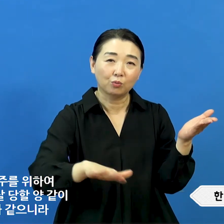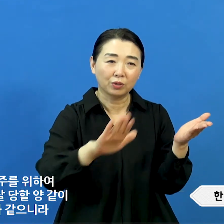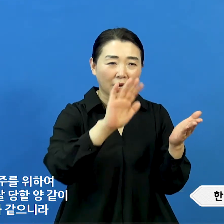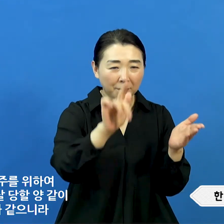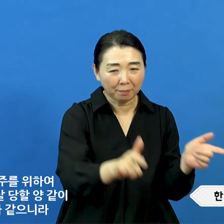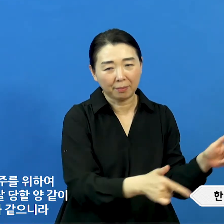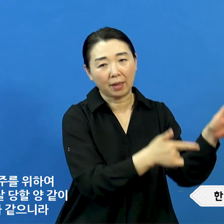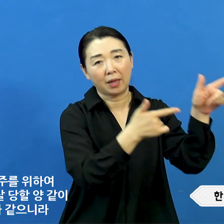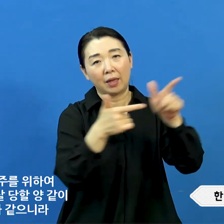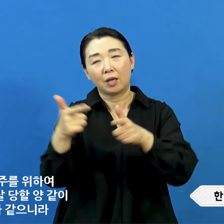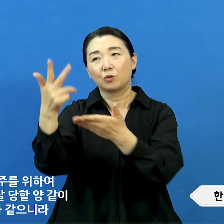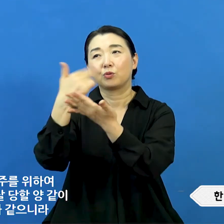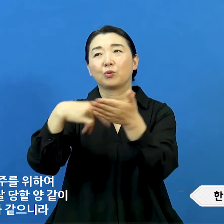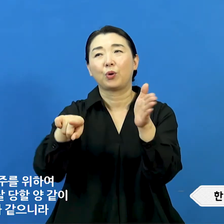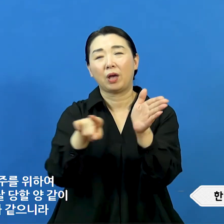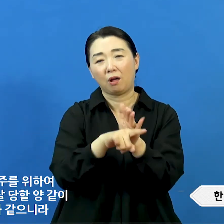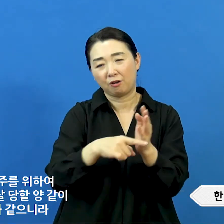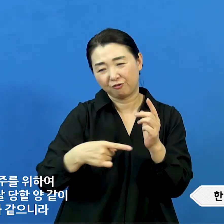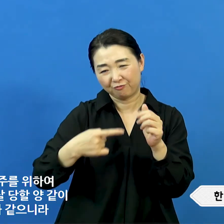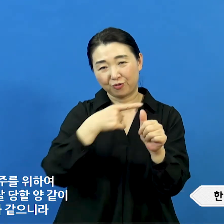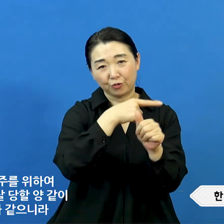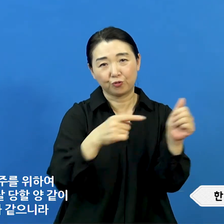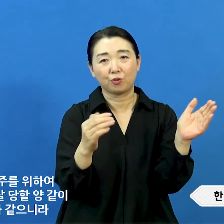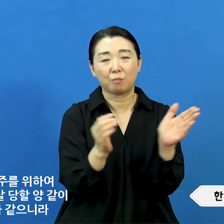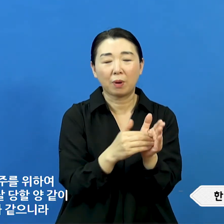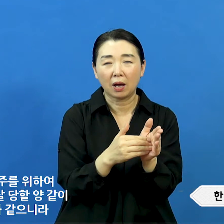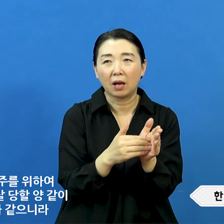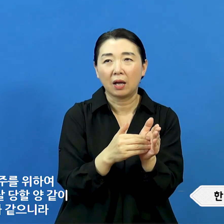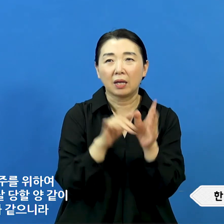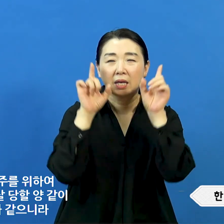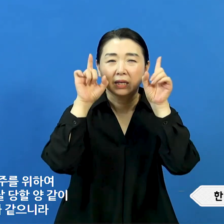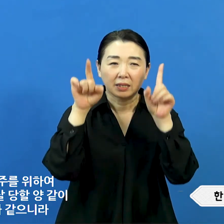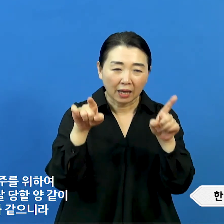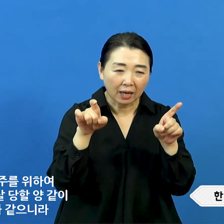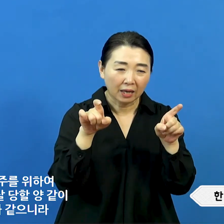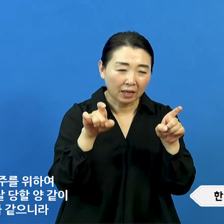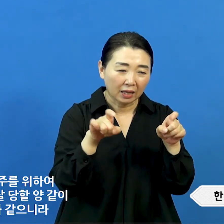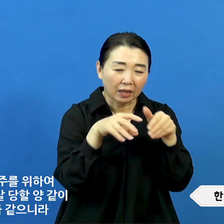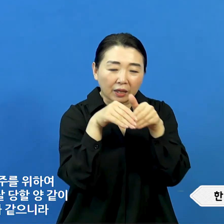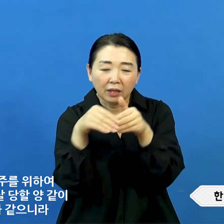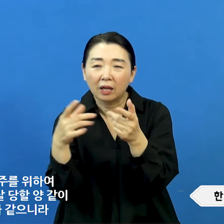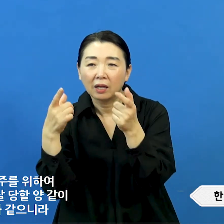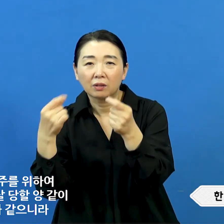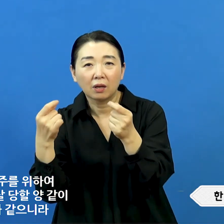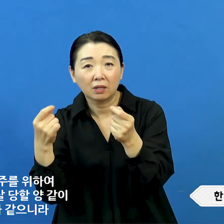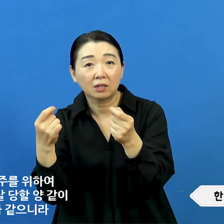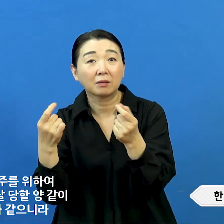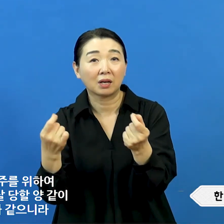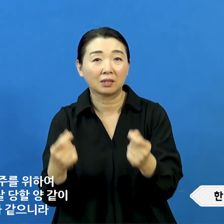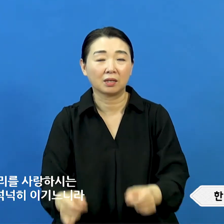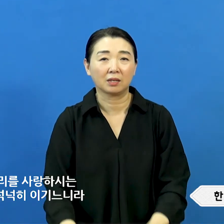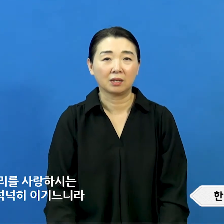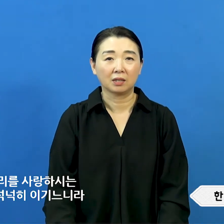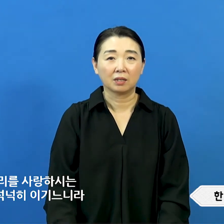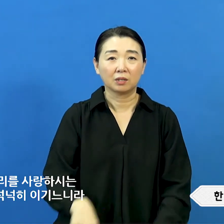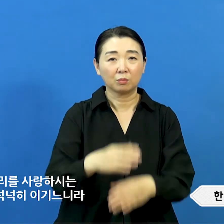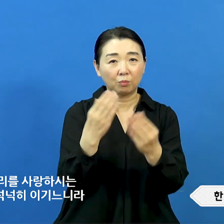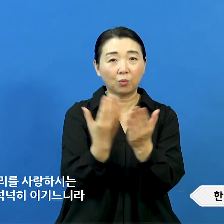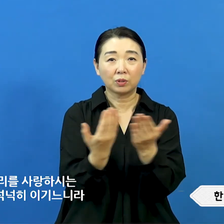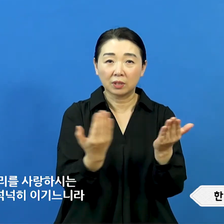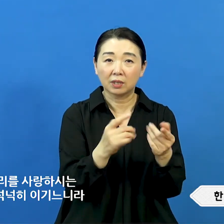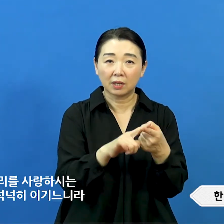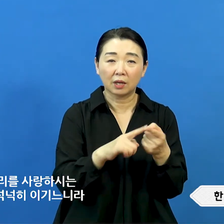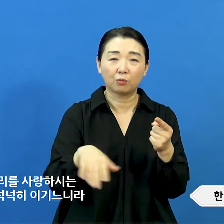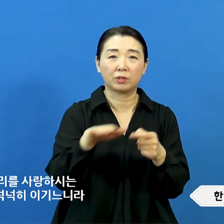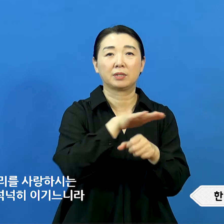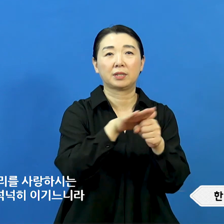주를 위하여 죽임을 당하게 되며 도살당할 양같이 여김을 받았나이다 함과 같으니라. 그러나 이 모든 일에